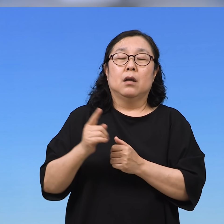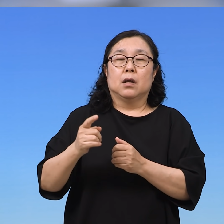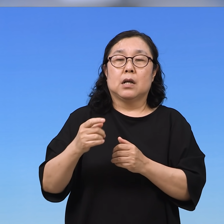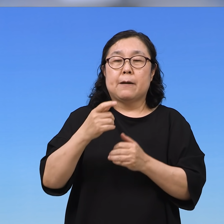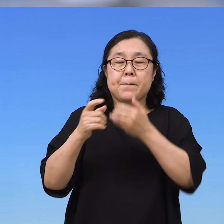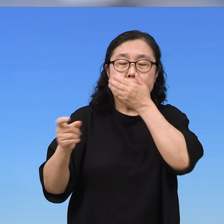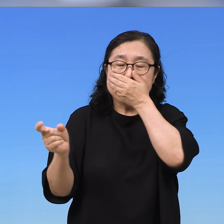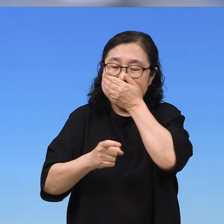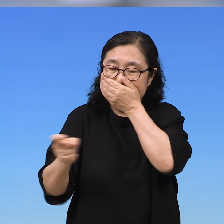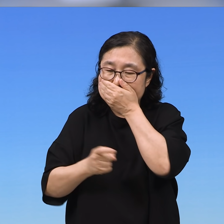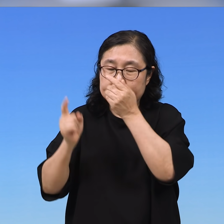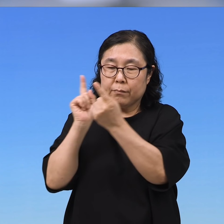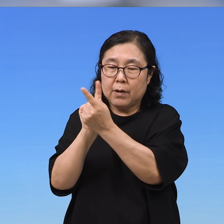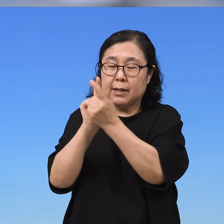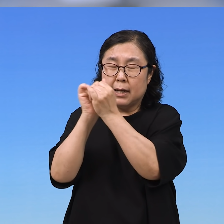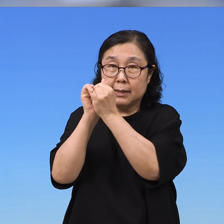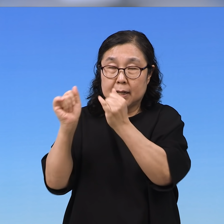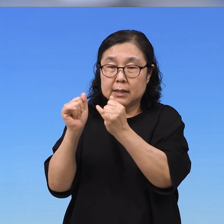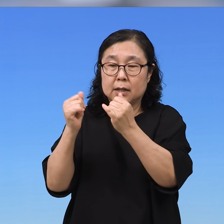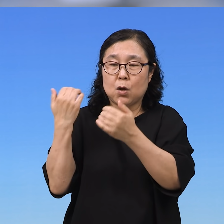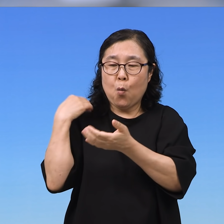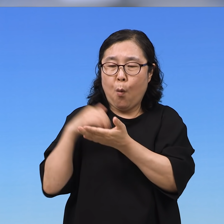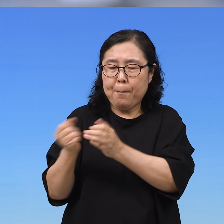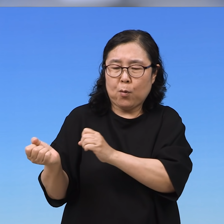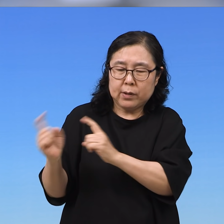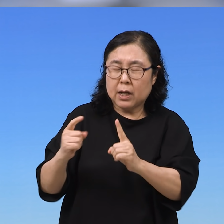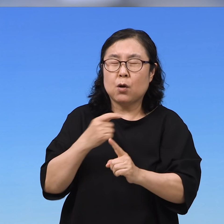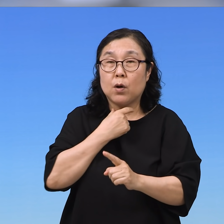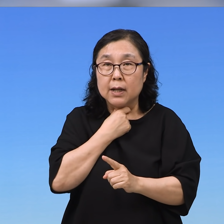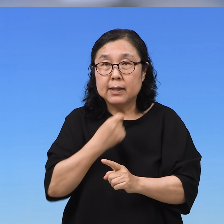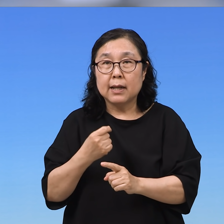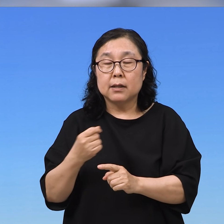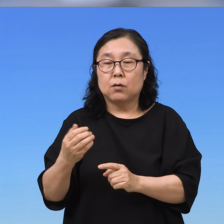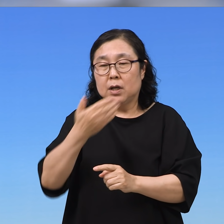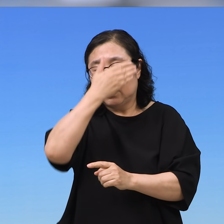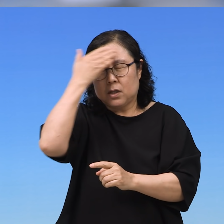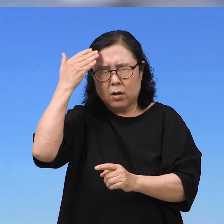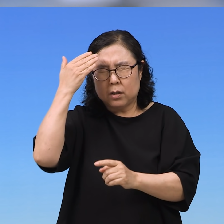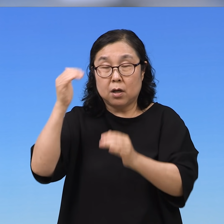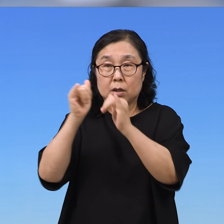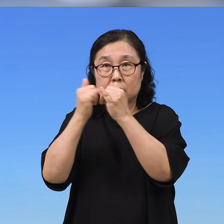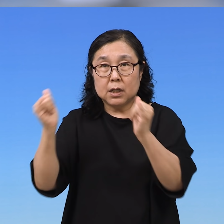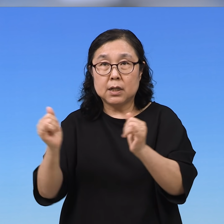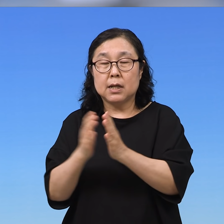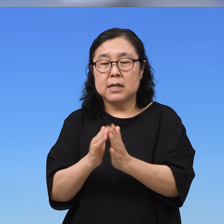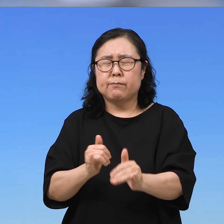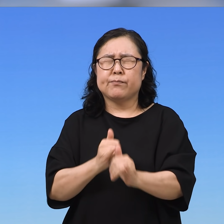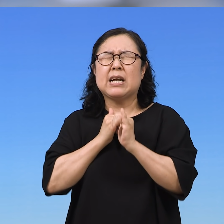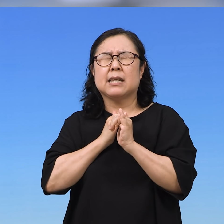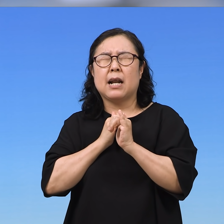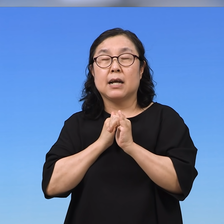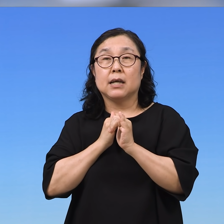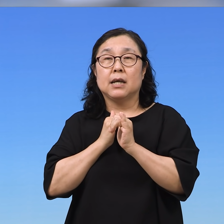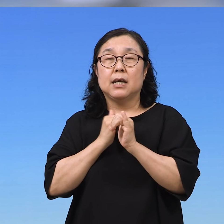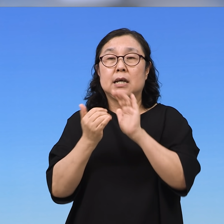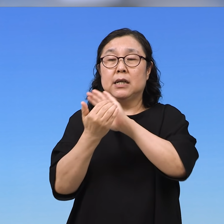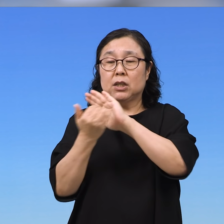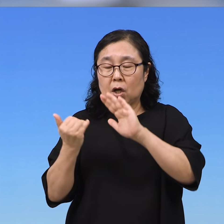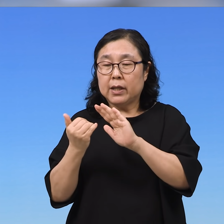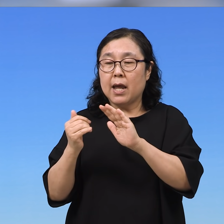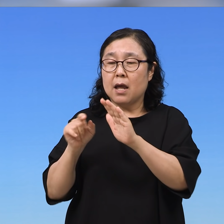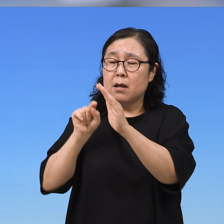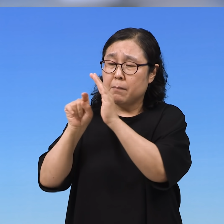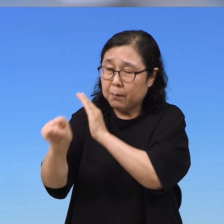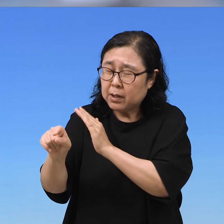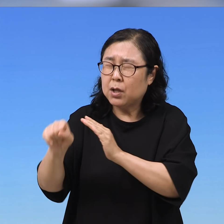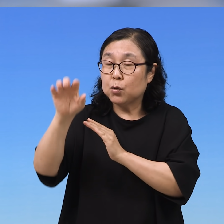이제 강도 만난 자들이 회복되는 곳이 되기를 원한다. 그리고 저기에 우리 청년들이 자살하기 전에 들리는